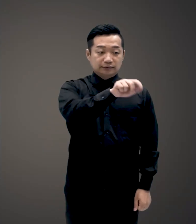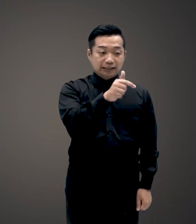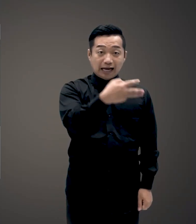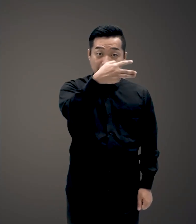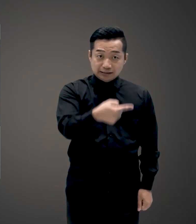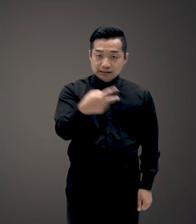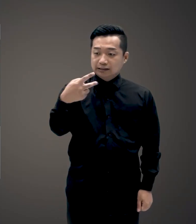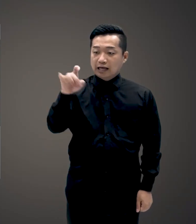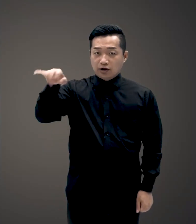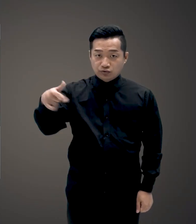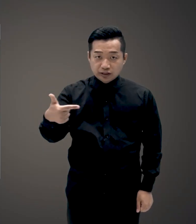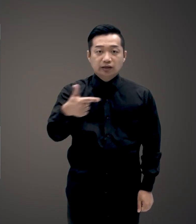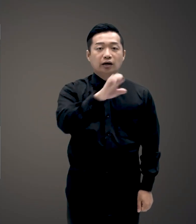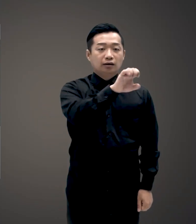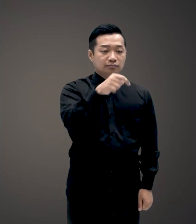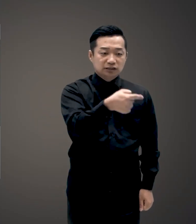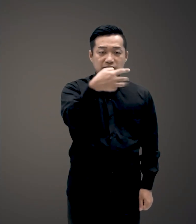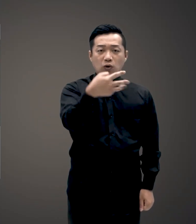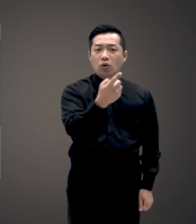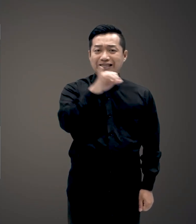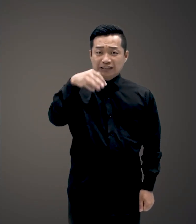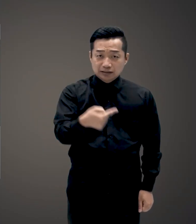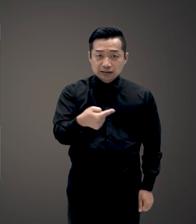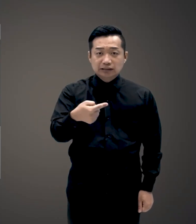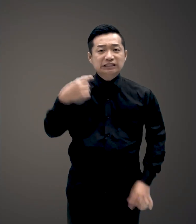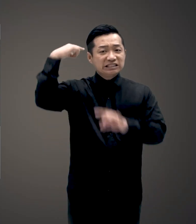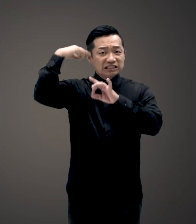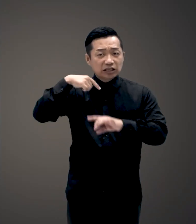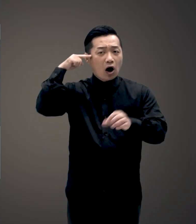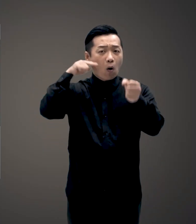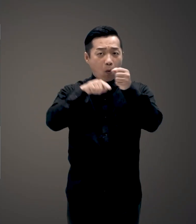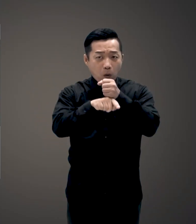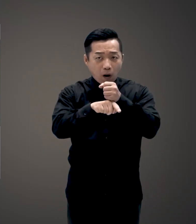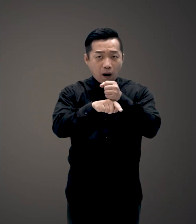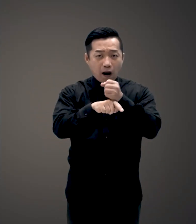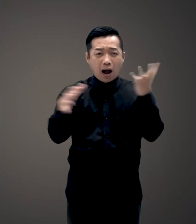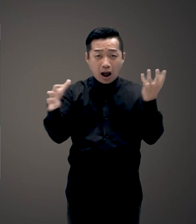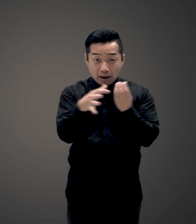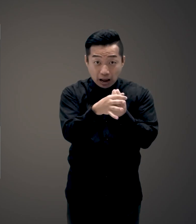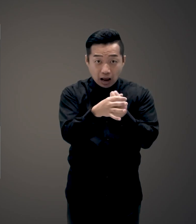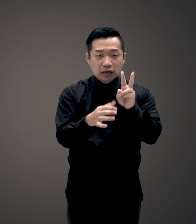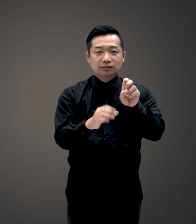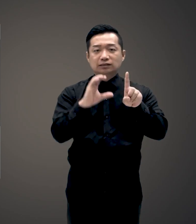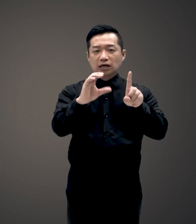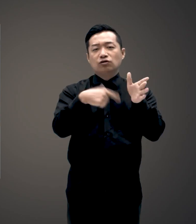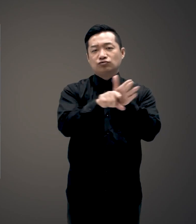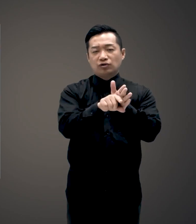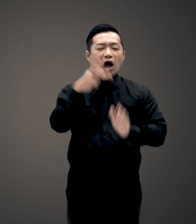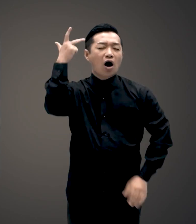칸트, 다윈, 프로이트, 신경과학을 횡단하는 21세기를 위한 정신 철학.